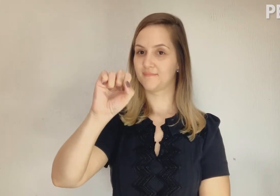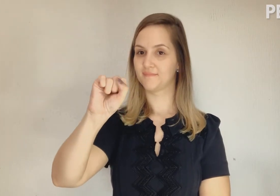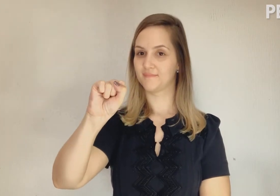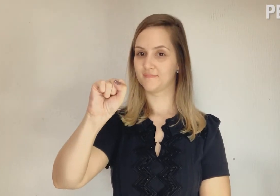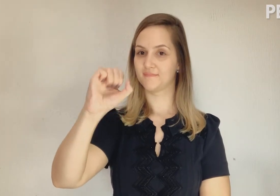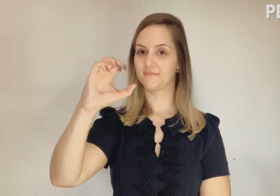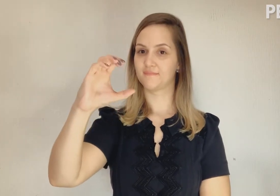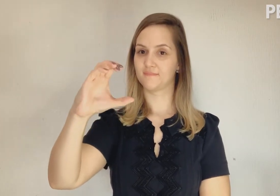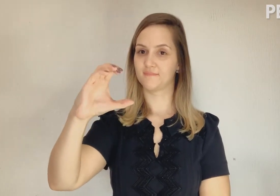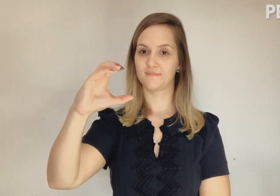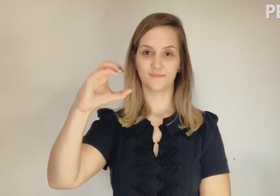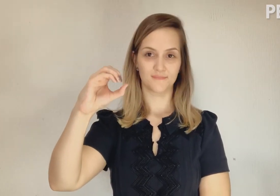Seguindo,